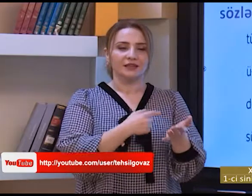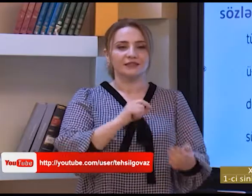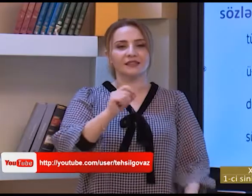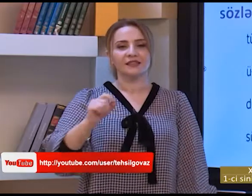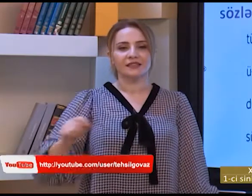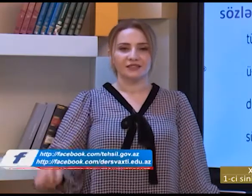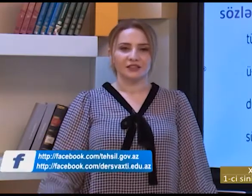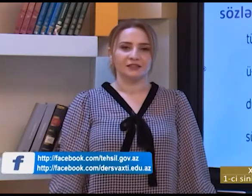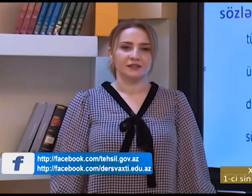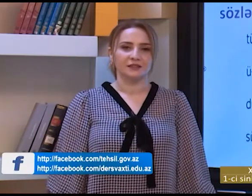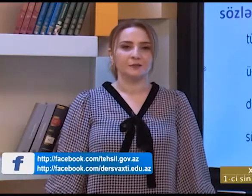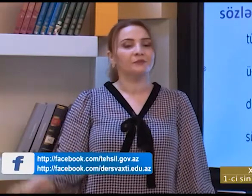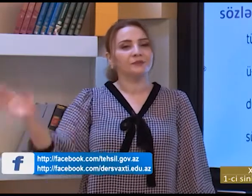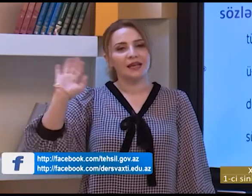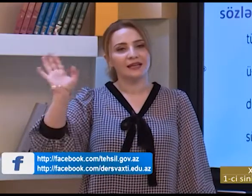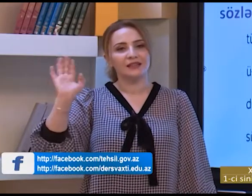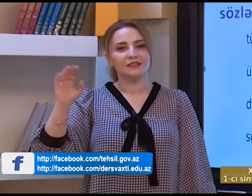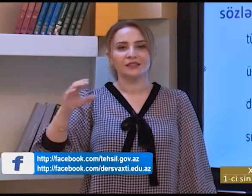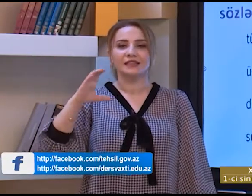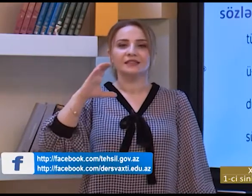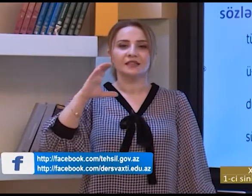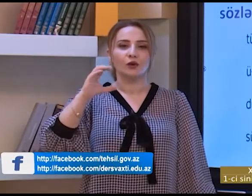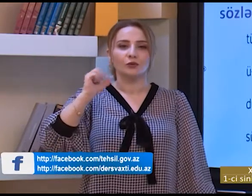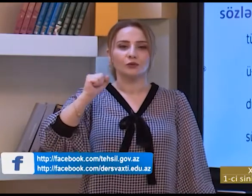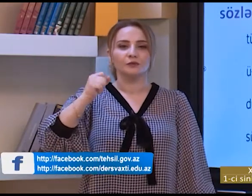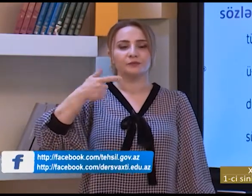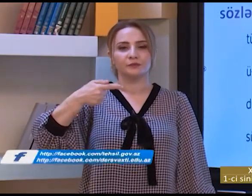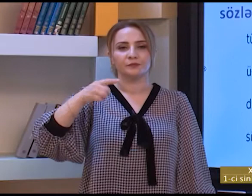dəftərinizə yazacaqsınız. Hələlik, sağ olun.